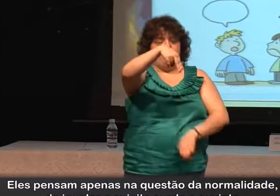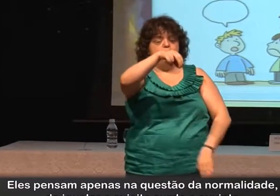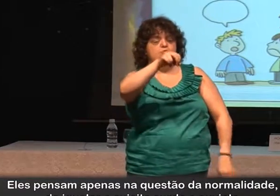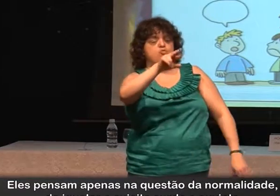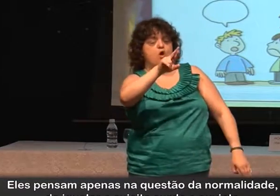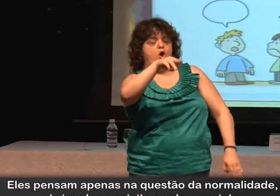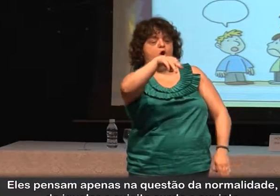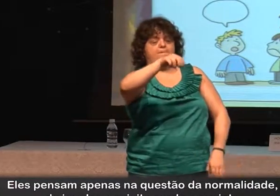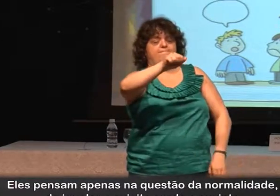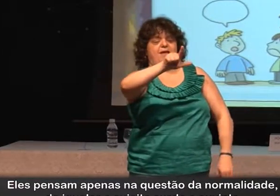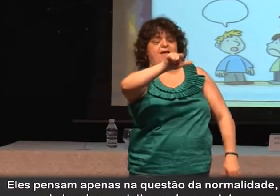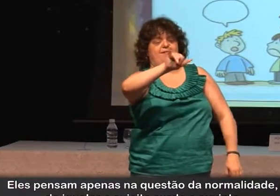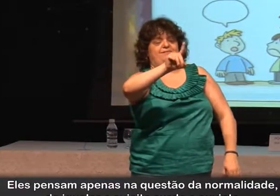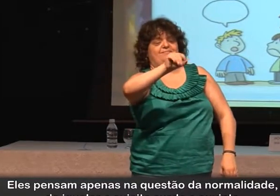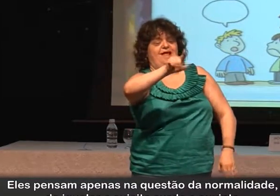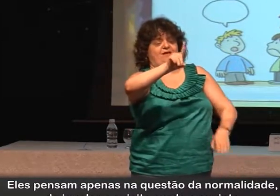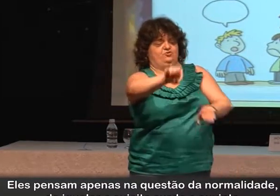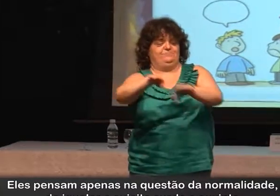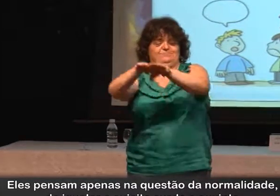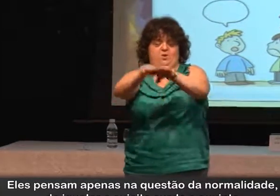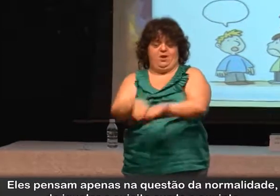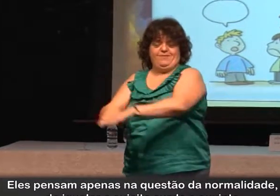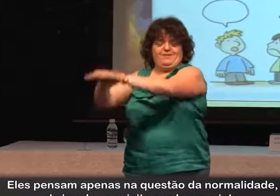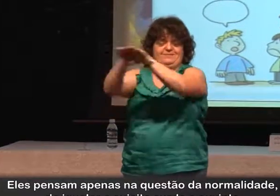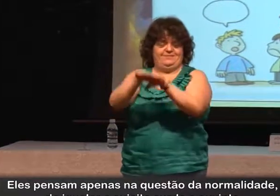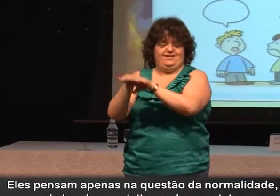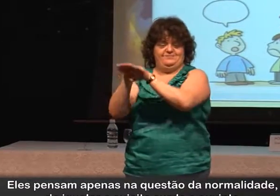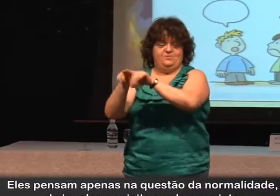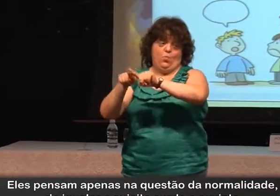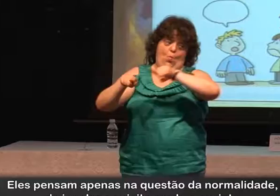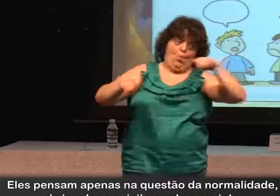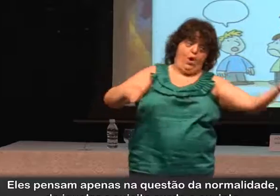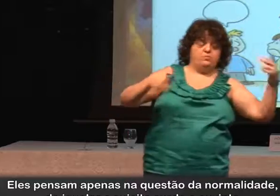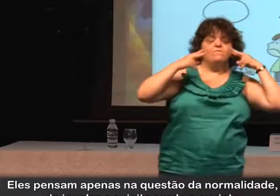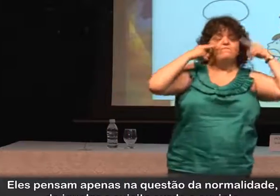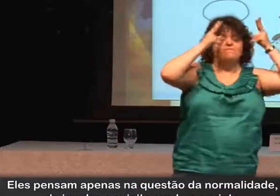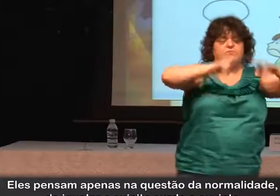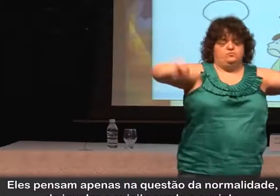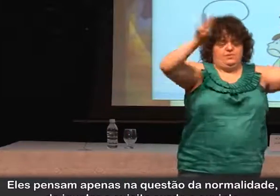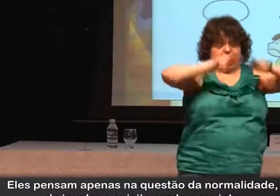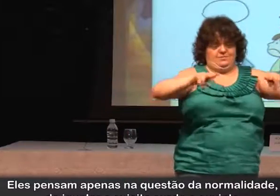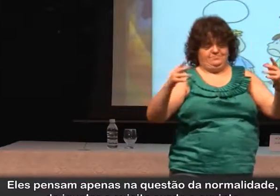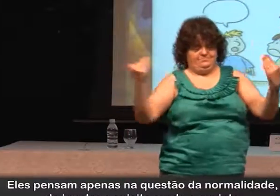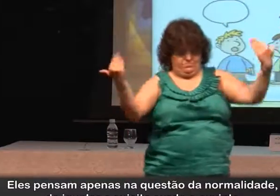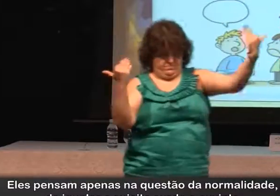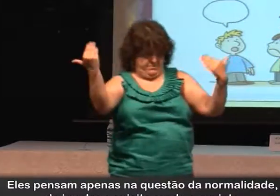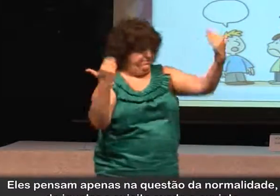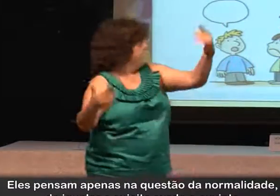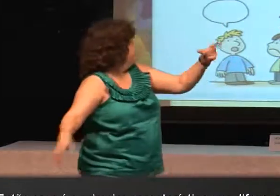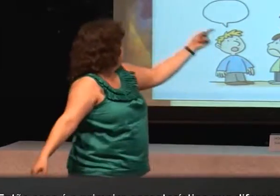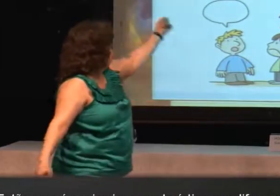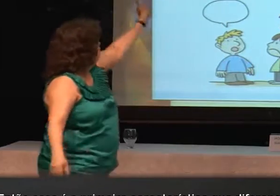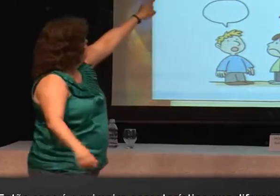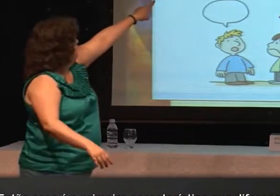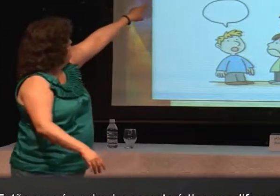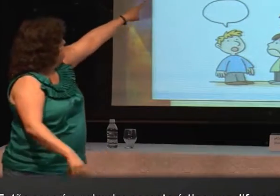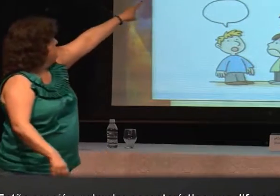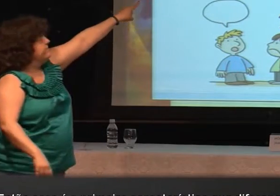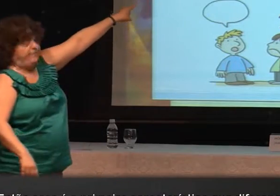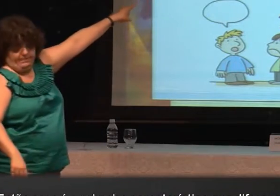questão eles pensam apenas na questão da normalidade, né, de igualar o sujeito surdo e o sujeito ouvinte. Então é essa diferença, essa primeira